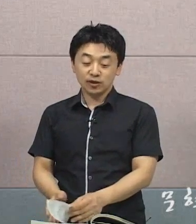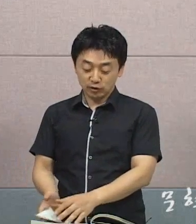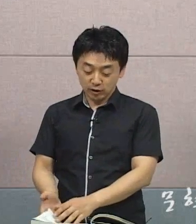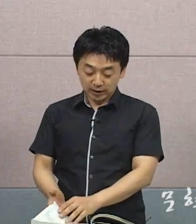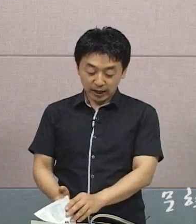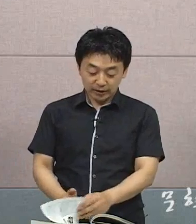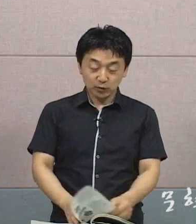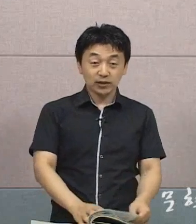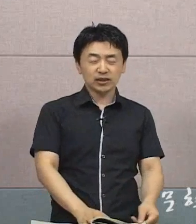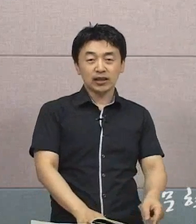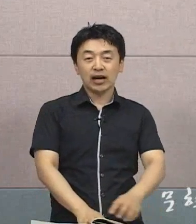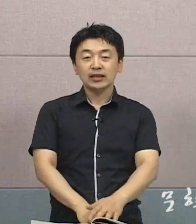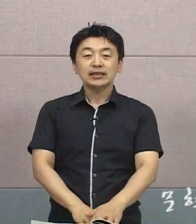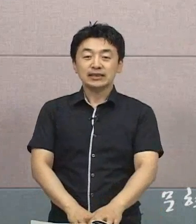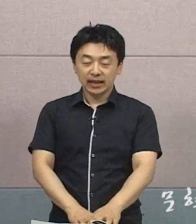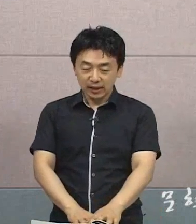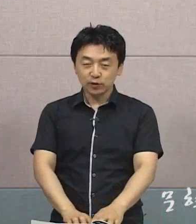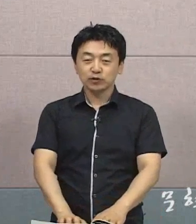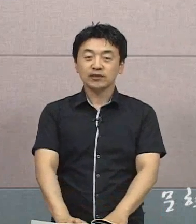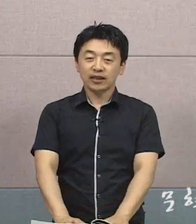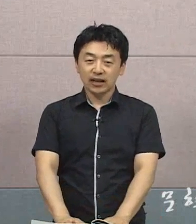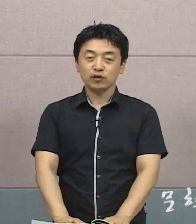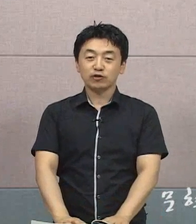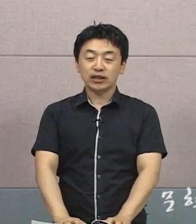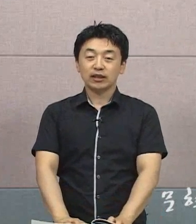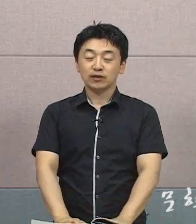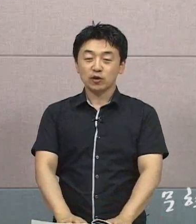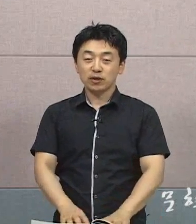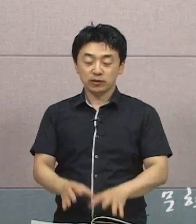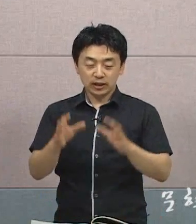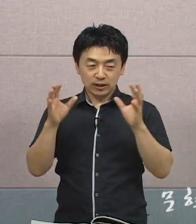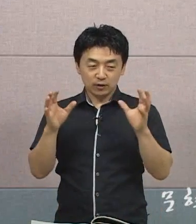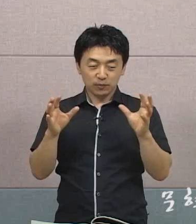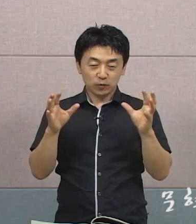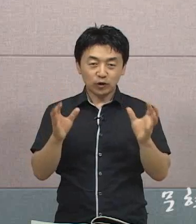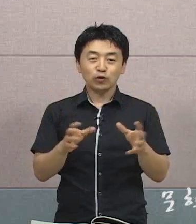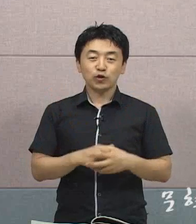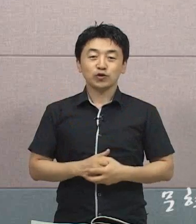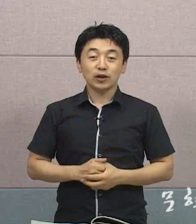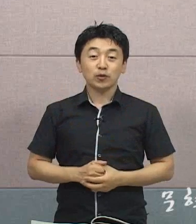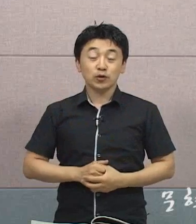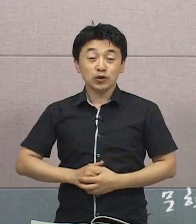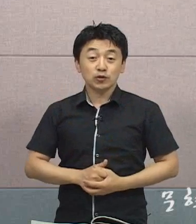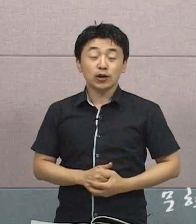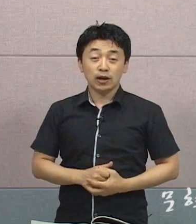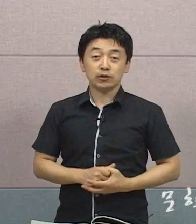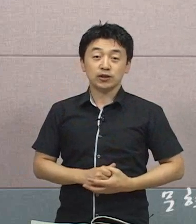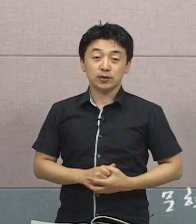체크하시고요. 다 같이 똑같이 잘 알고 있구나, 싹 알고 있구나, 정말 꿰뚫고 있구나, 뭐 이런 식으로 알고 계시면 될